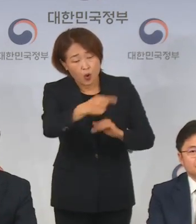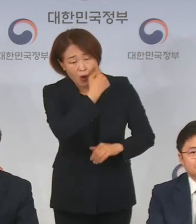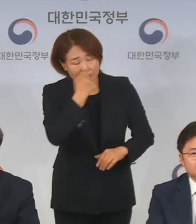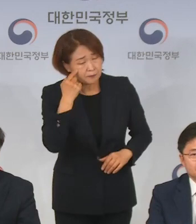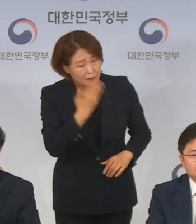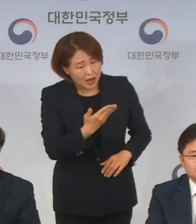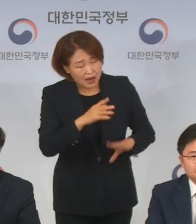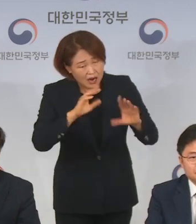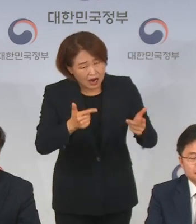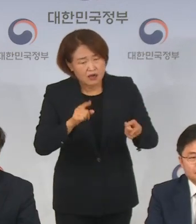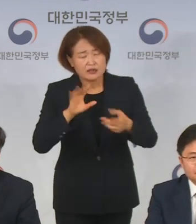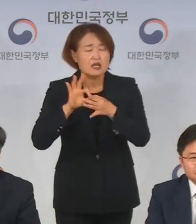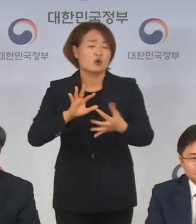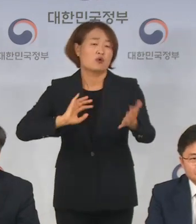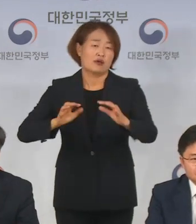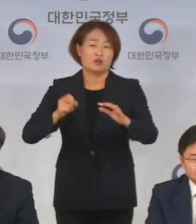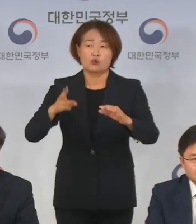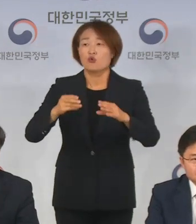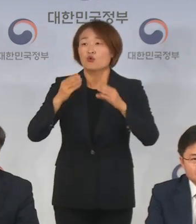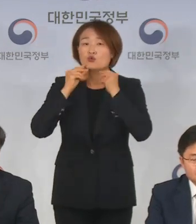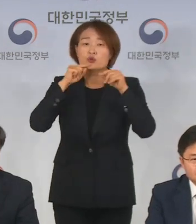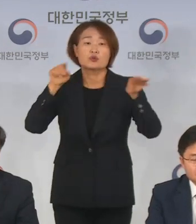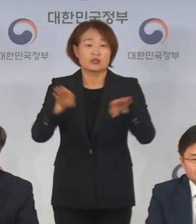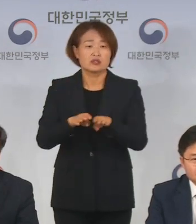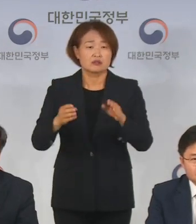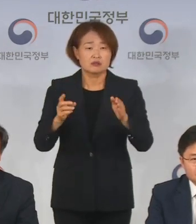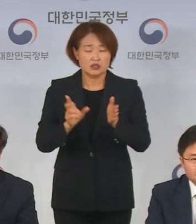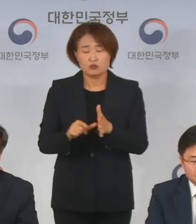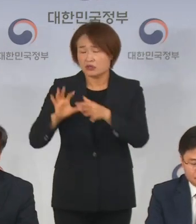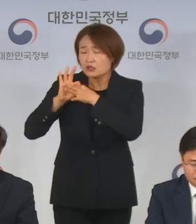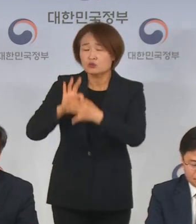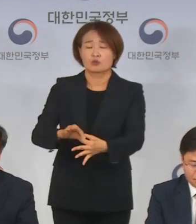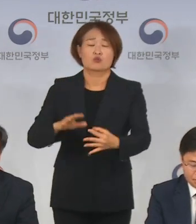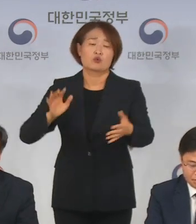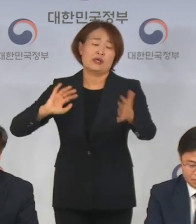확인을 한다든지 또 주말에도 일찍이 계속